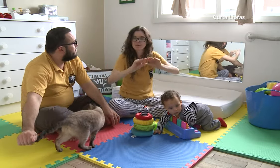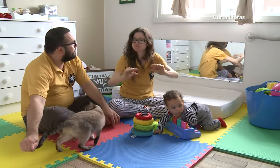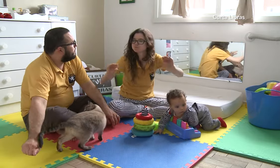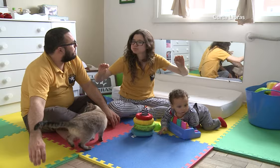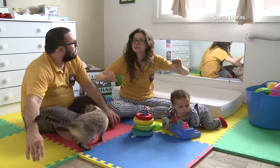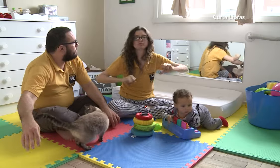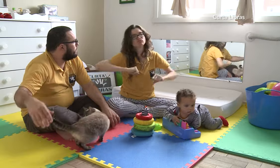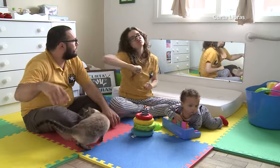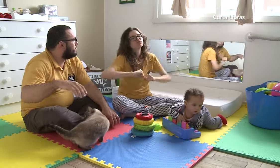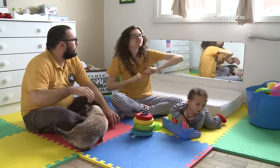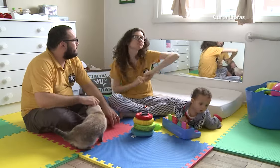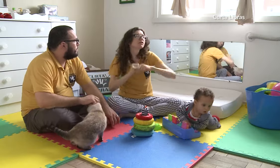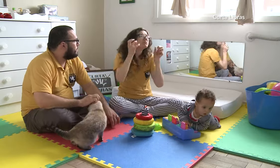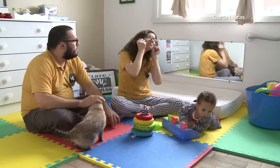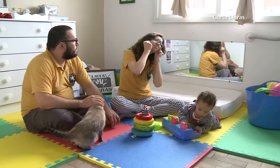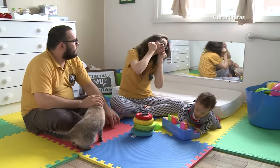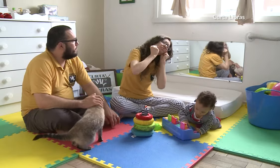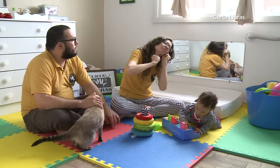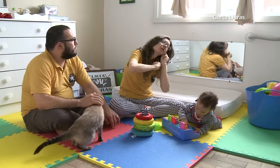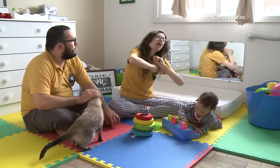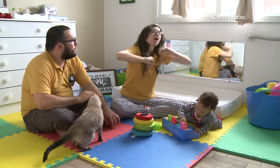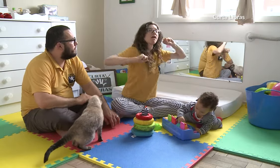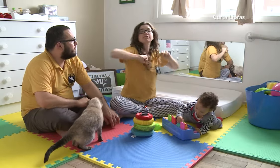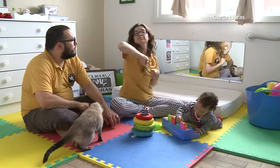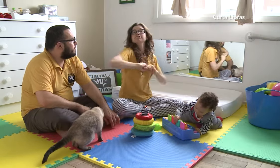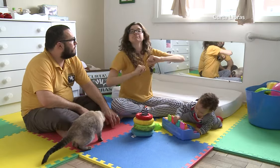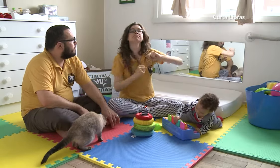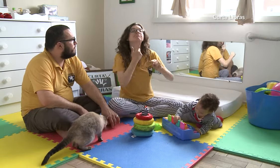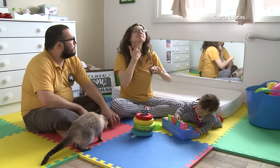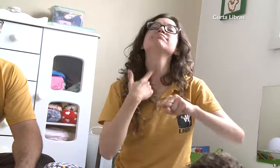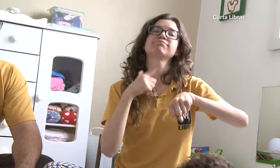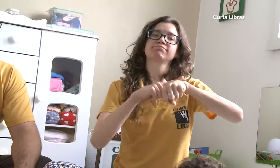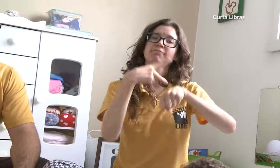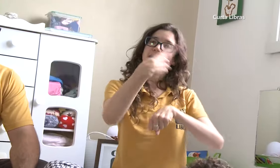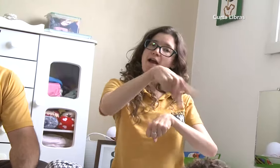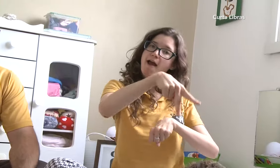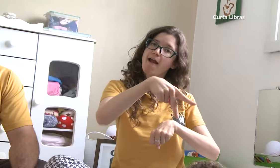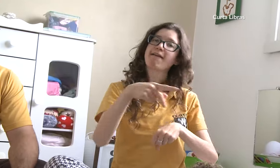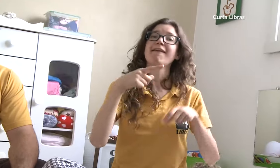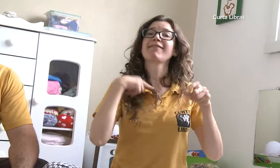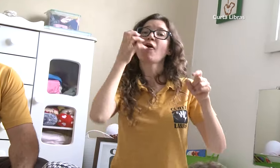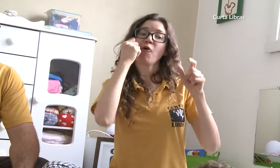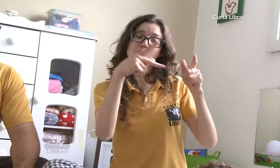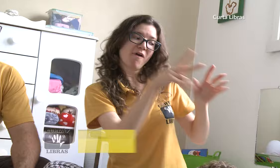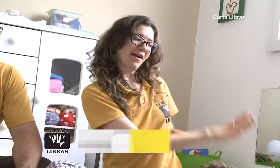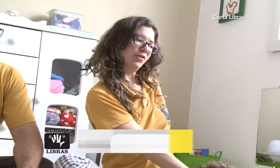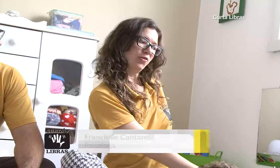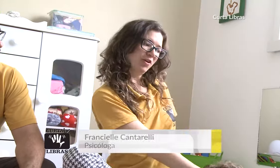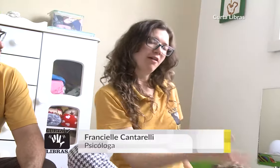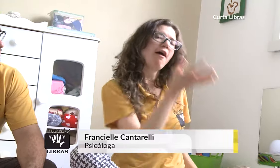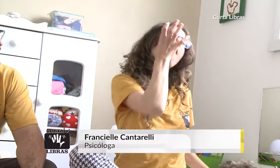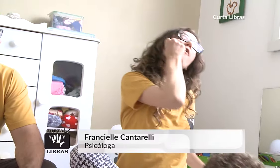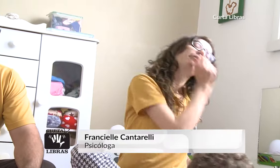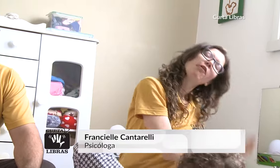para mexer nos brinquedos. Pode engatinhar, dormir quando tiver vontade, acordar e continuar engatinhando pelo quarto.